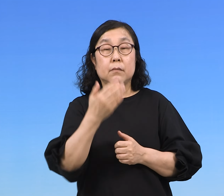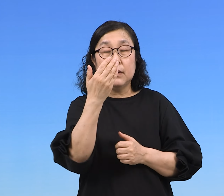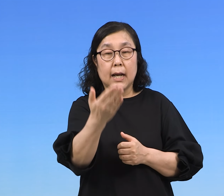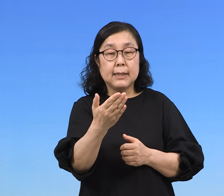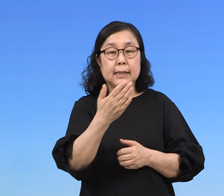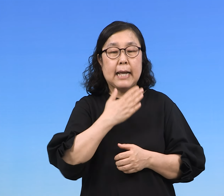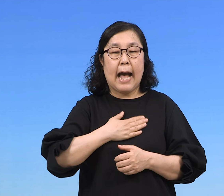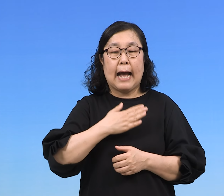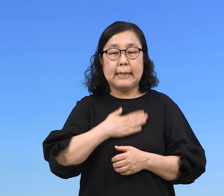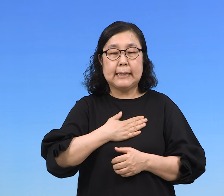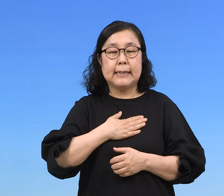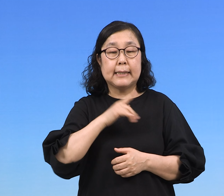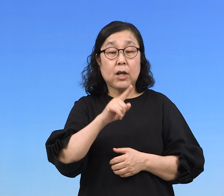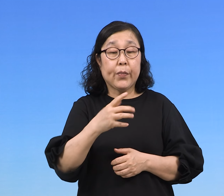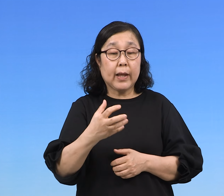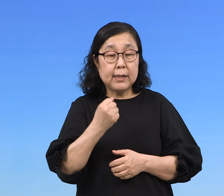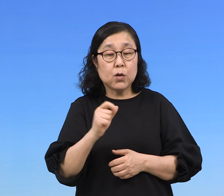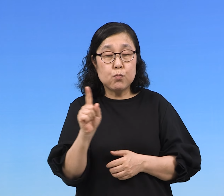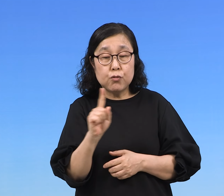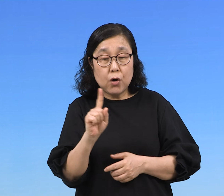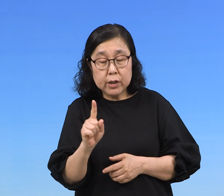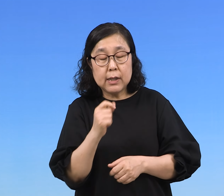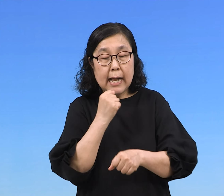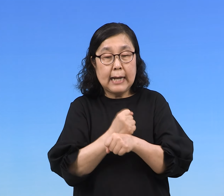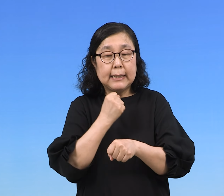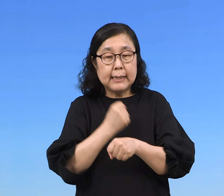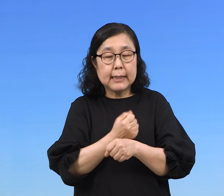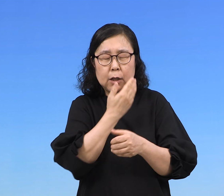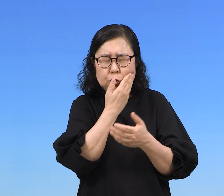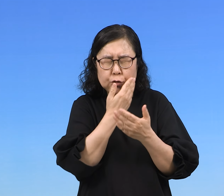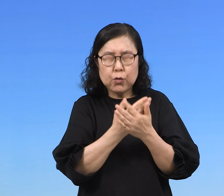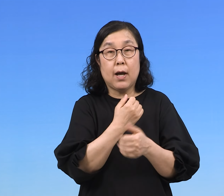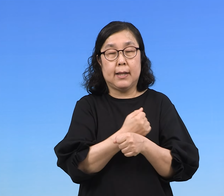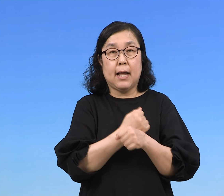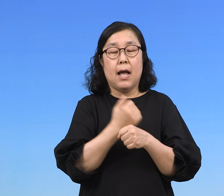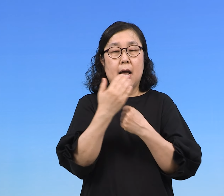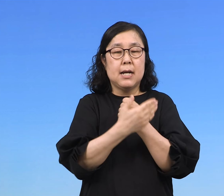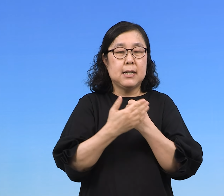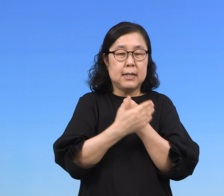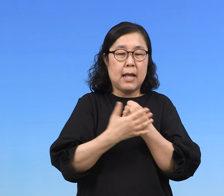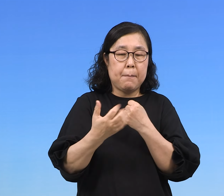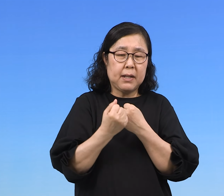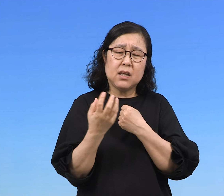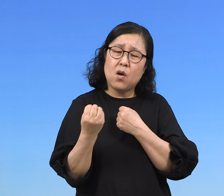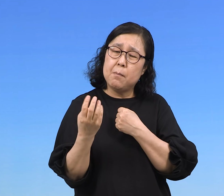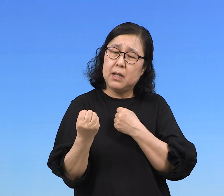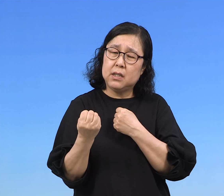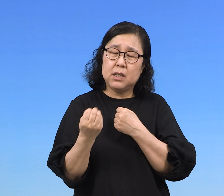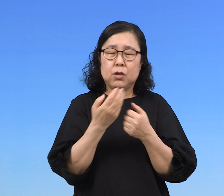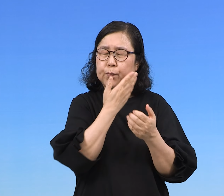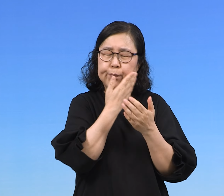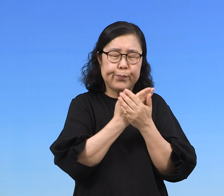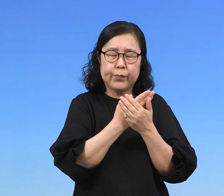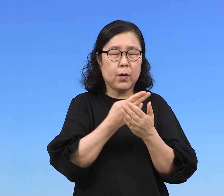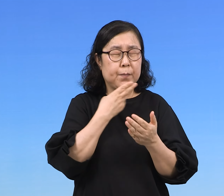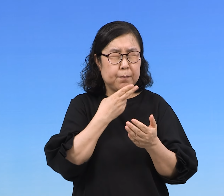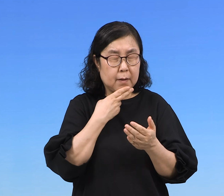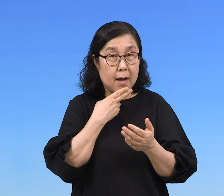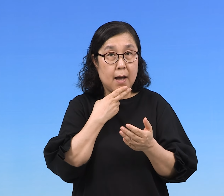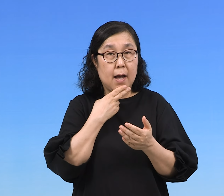아는 것으로 뭘 할 수 있는지가 중요하다. 그날 내가 은혜를 요만큼 받았는지 막 가슴 터질 듯이 받았는지 중요하지